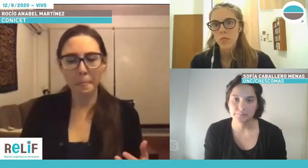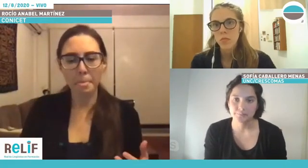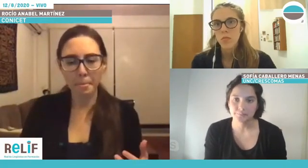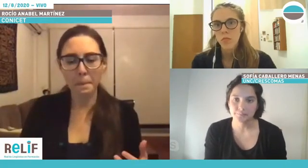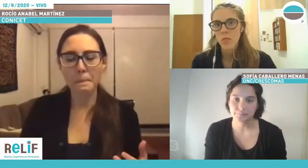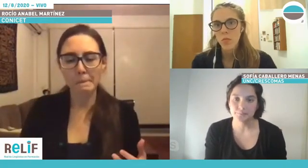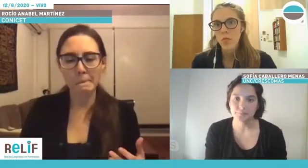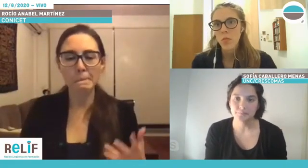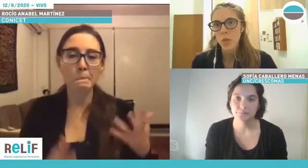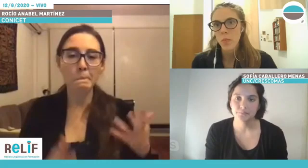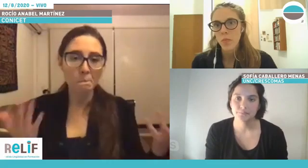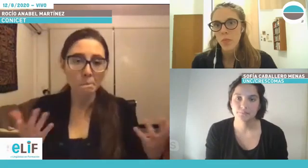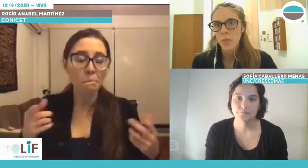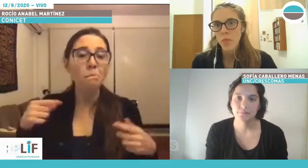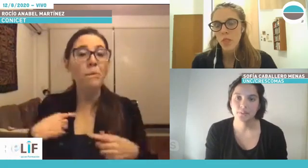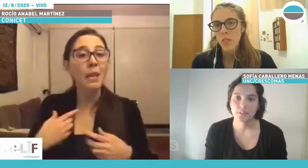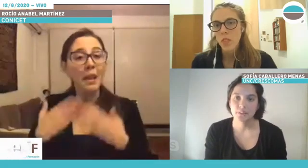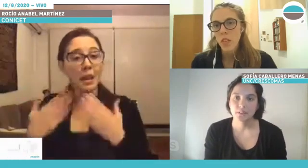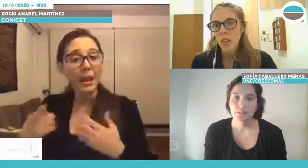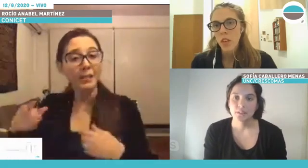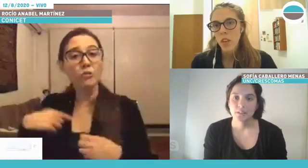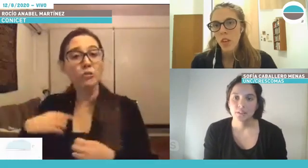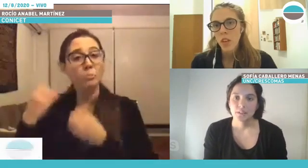partes. Sí.